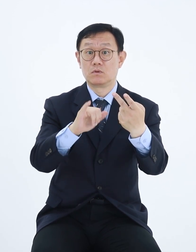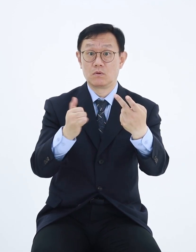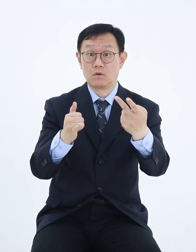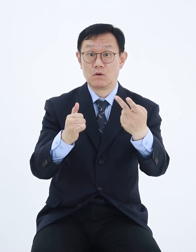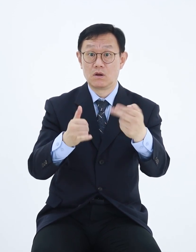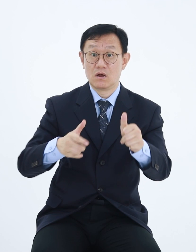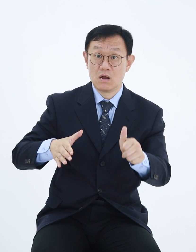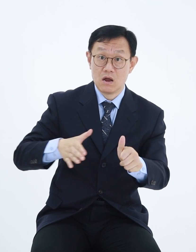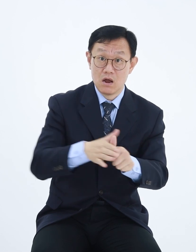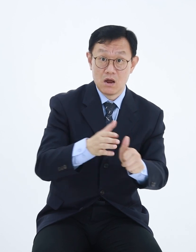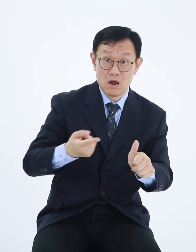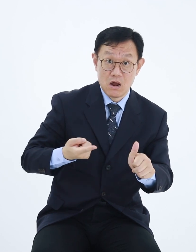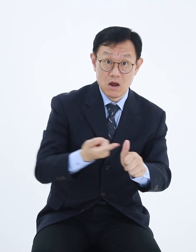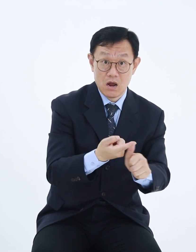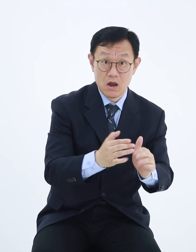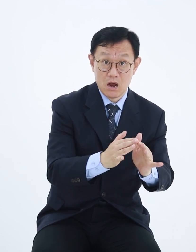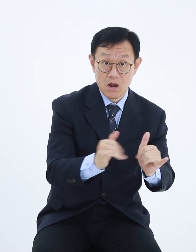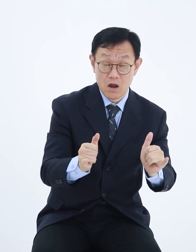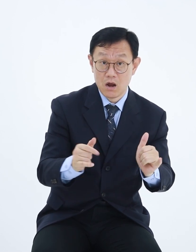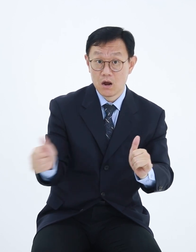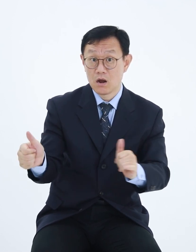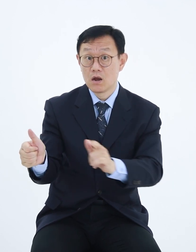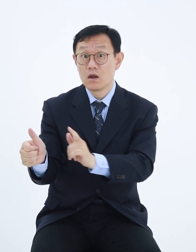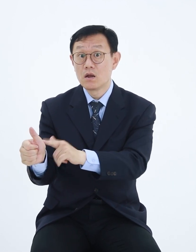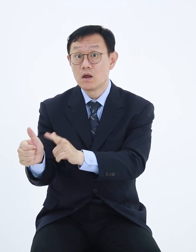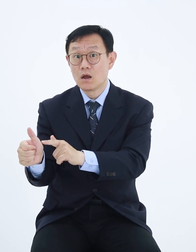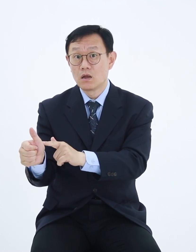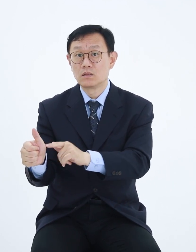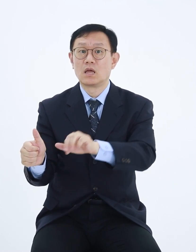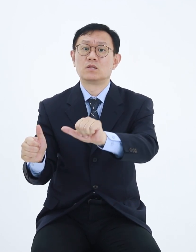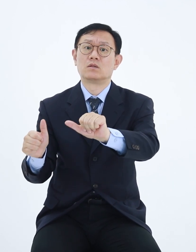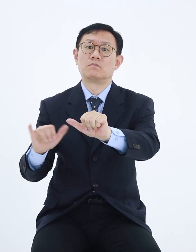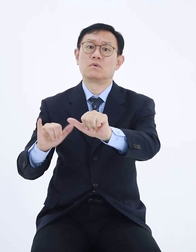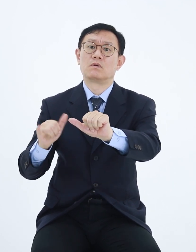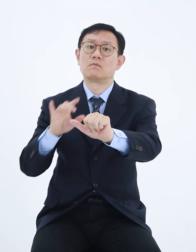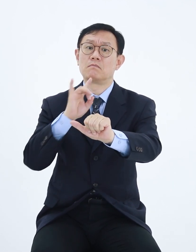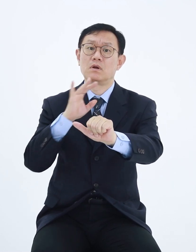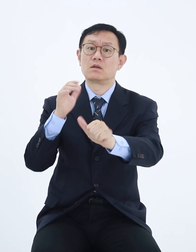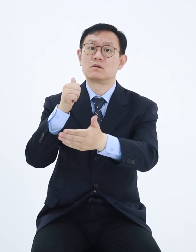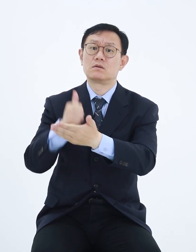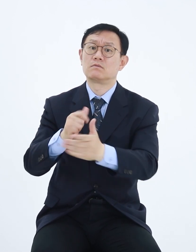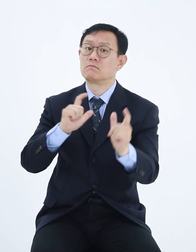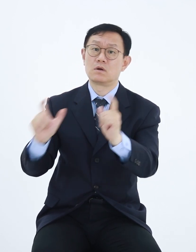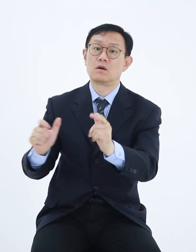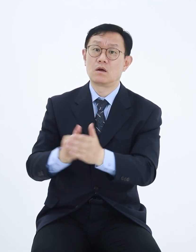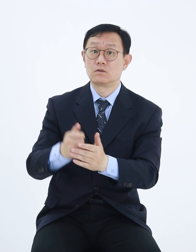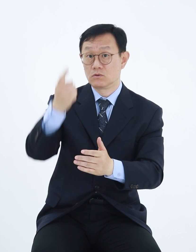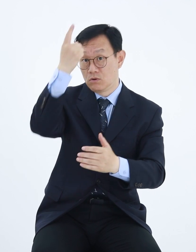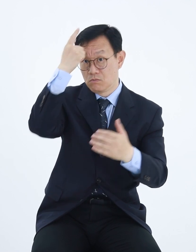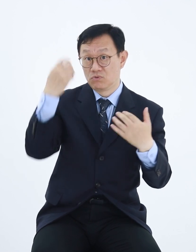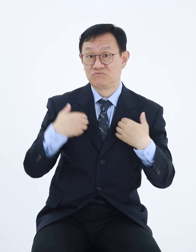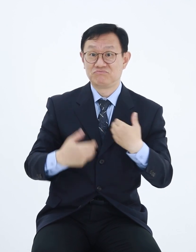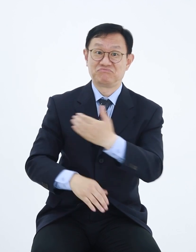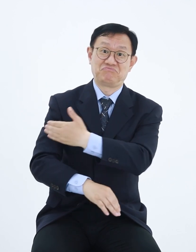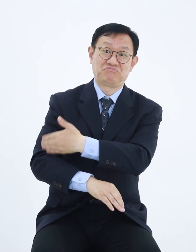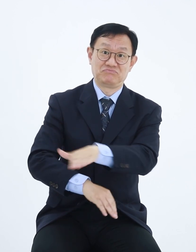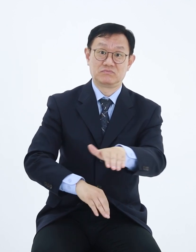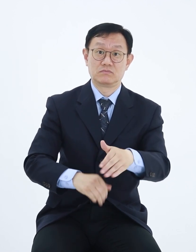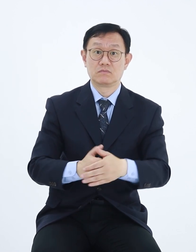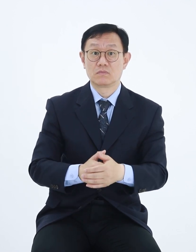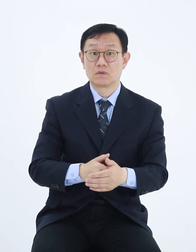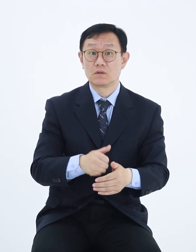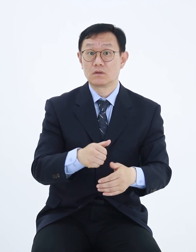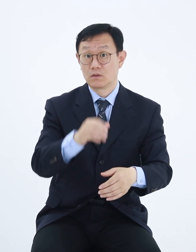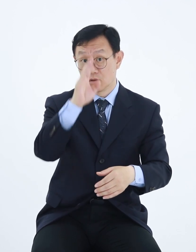가해자 중 5명만이 기소되었다고 합니다. 정부가 사실상 범죄를 묵인하고 있는 상황에서 알비노를 대상으로